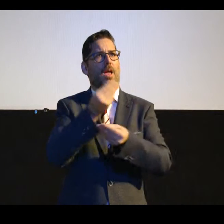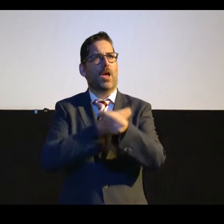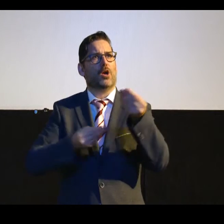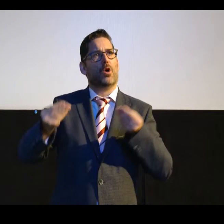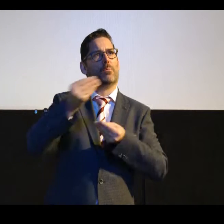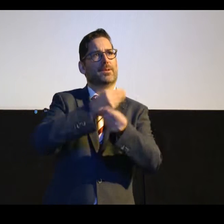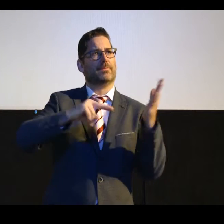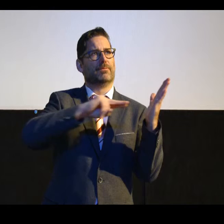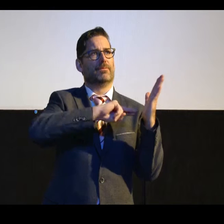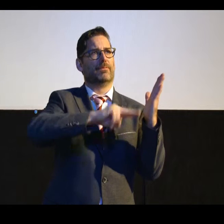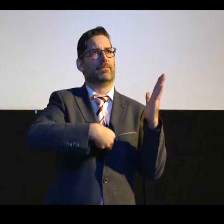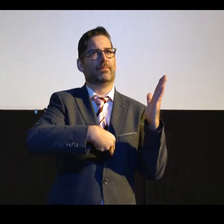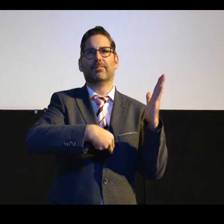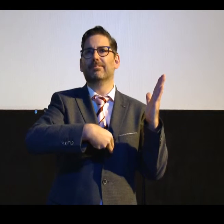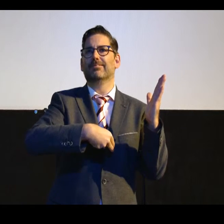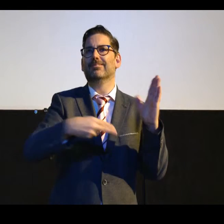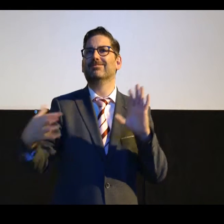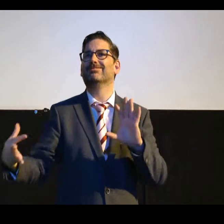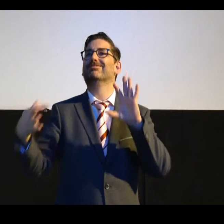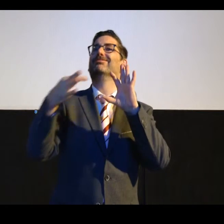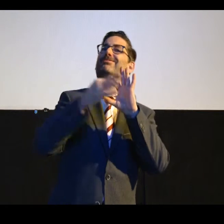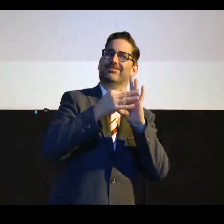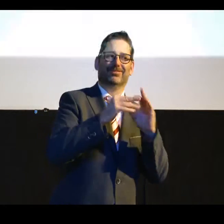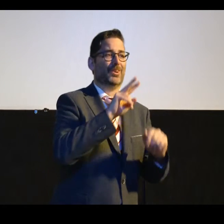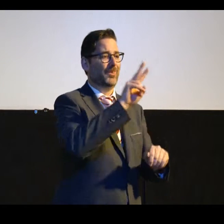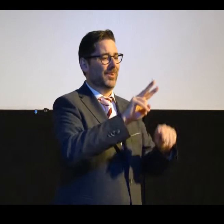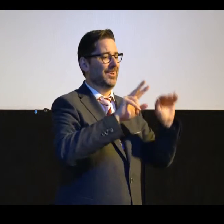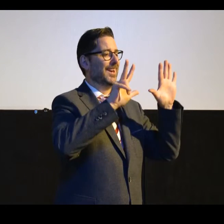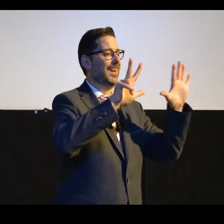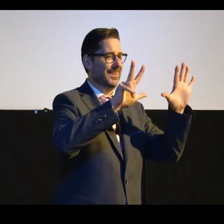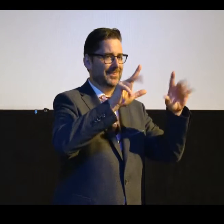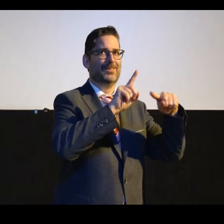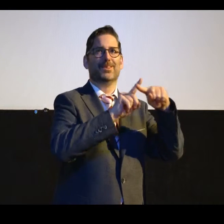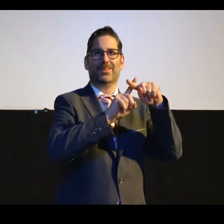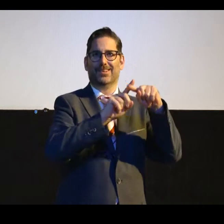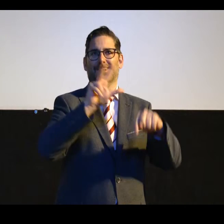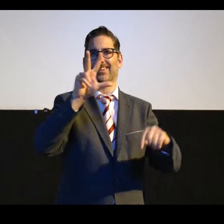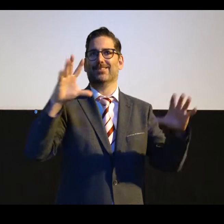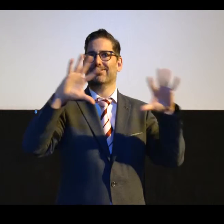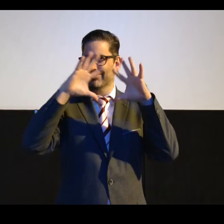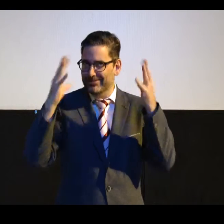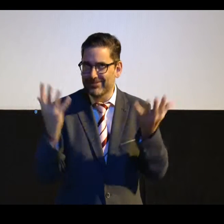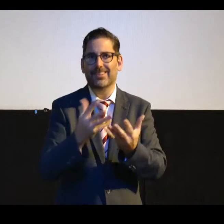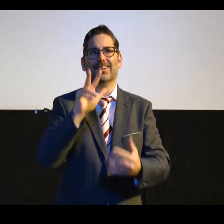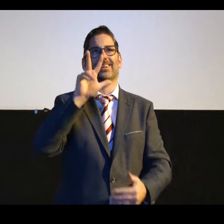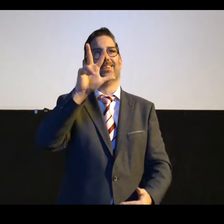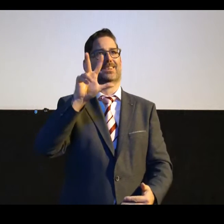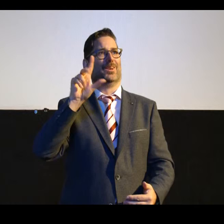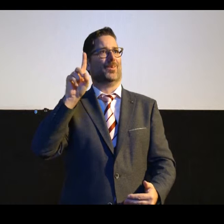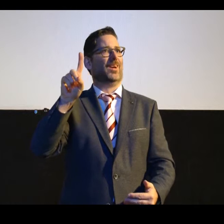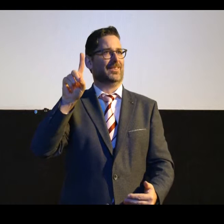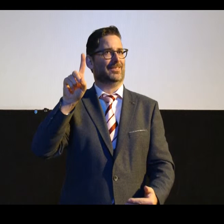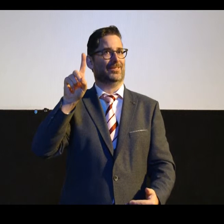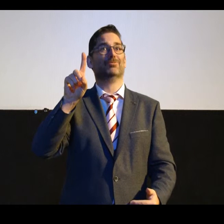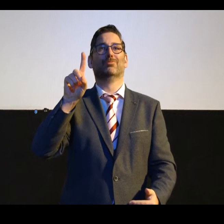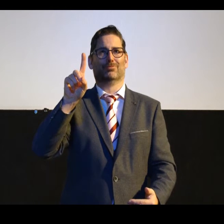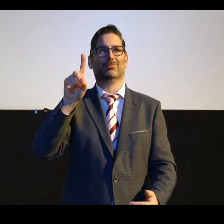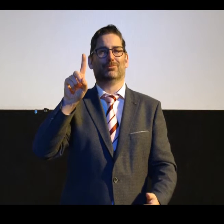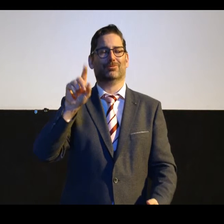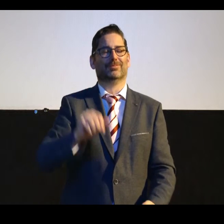Trabajan conjuntamente con nosotros en colaboración con la EUD, gracias a un convenio firmado con los 28 Estados miembros de la